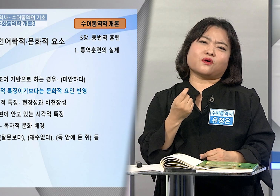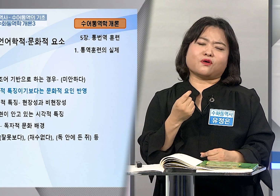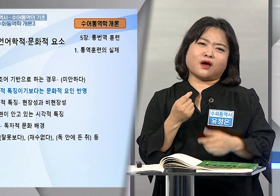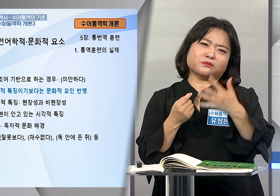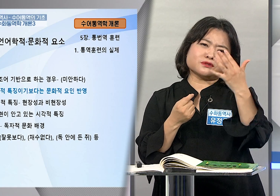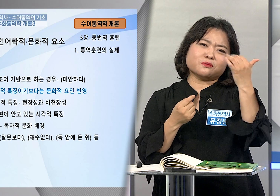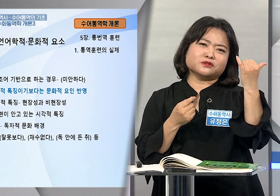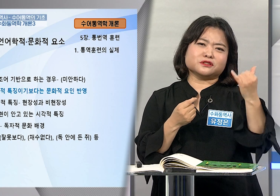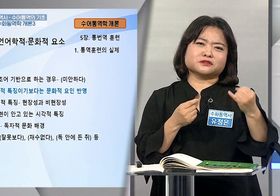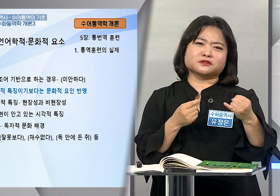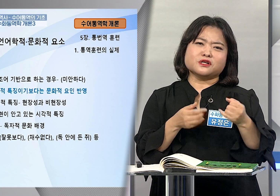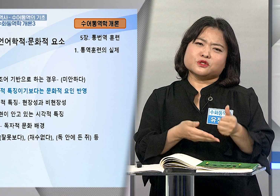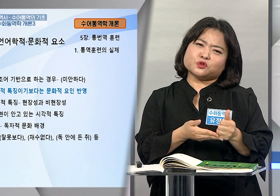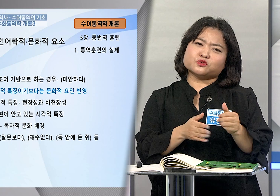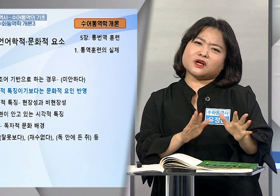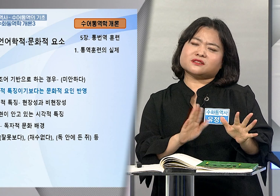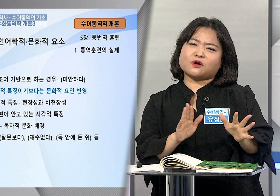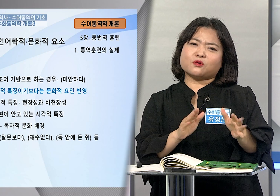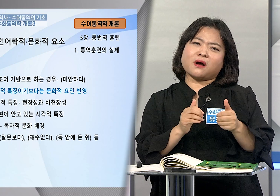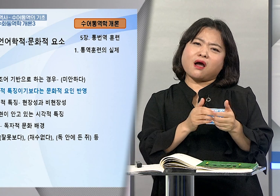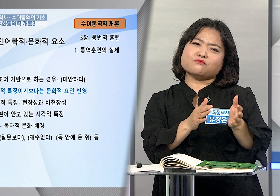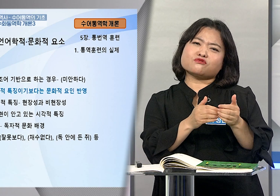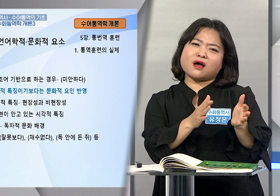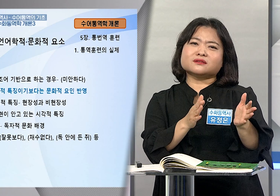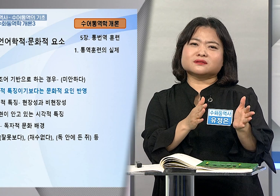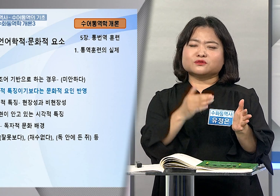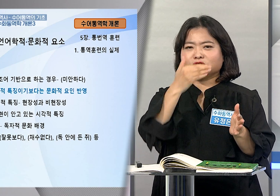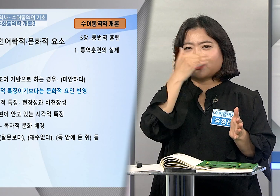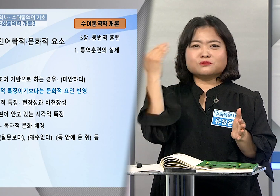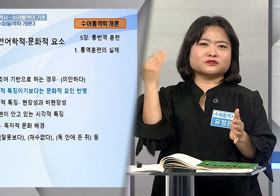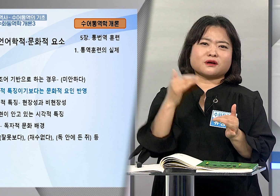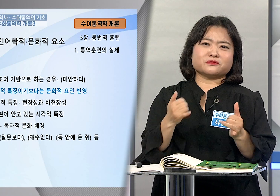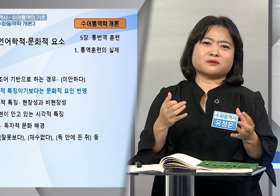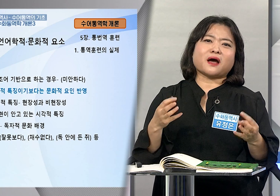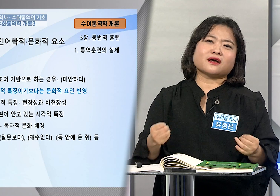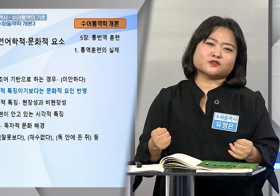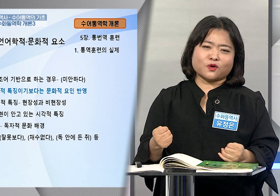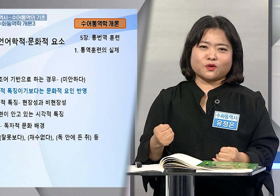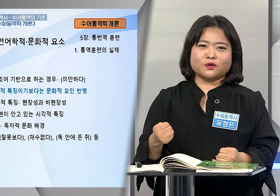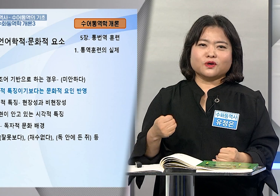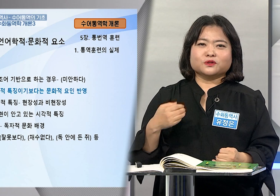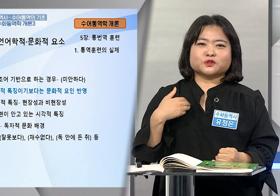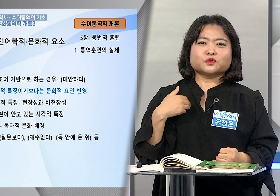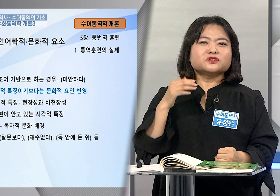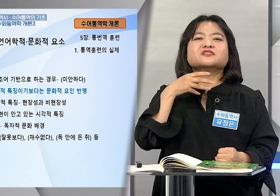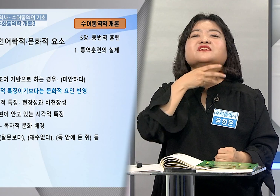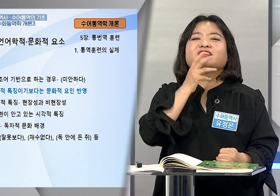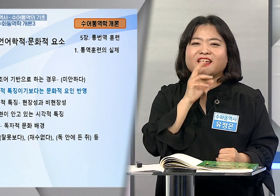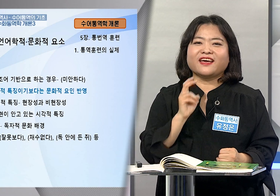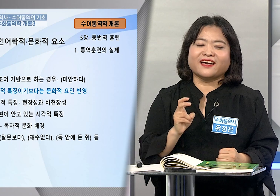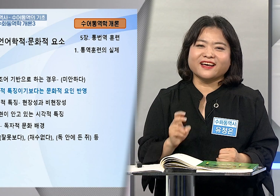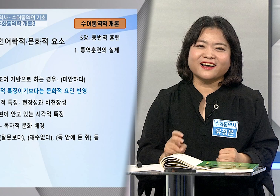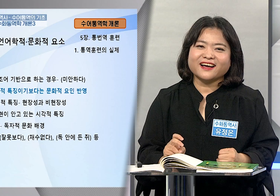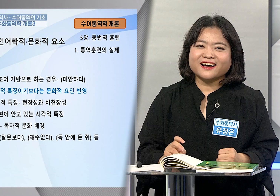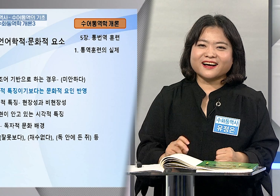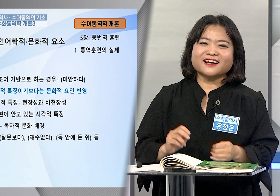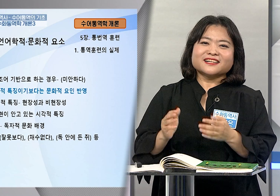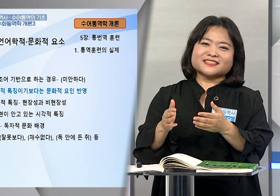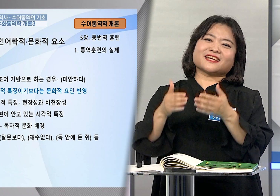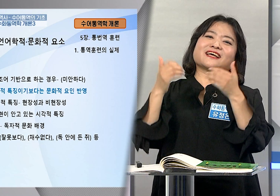그렇죠? 할아버지 할머니들을 존중하지 않고 막 함부로 하는 우리 젊은 사람들이 많아서 저도 늙을 텐데 그렇게